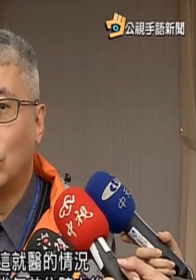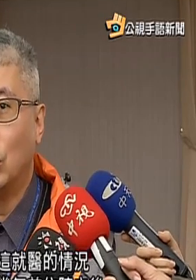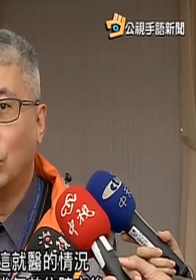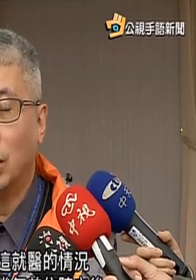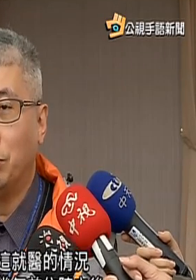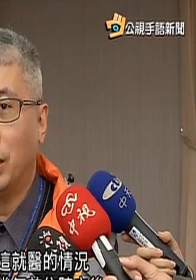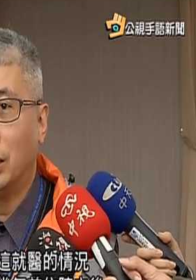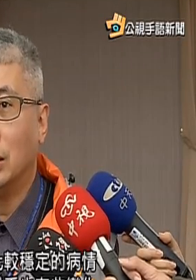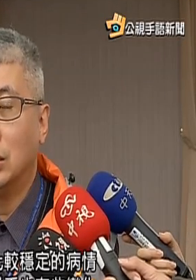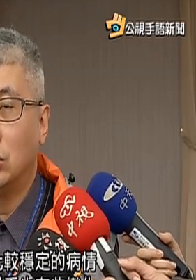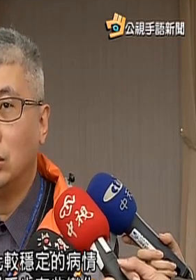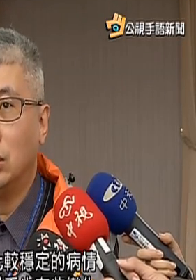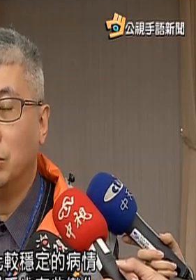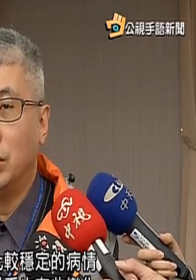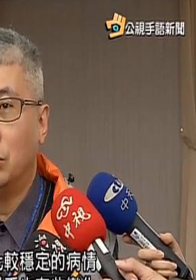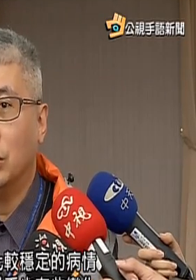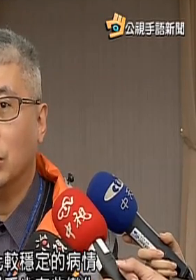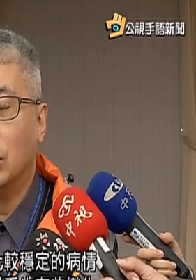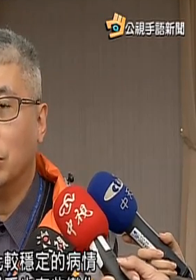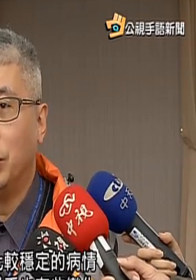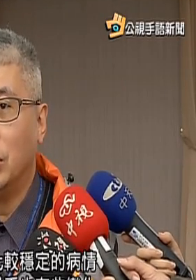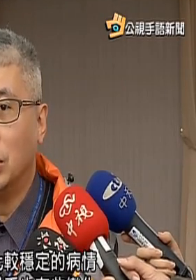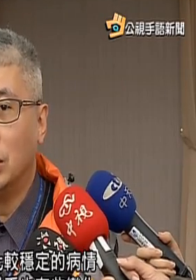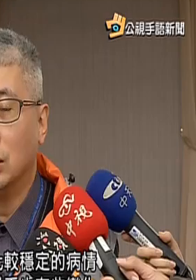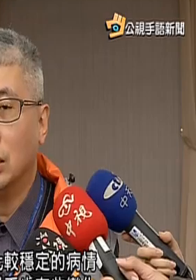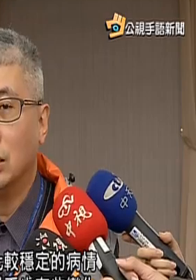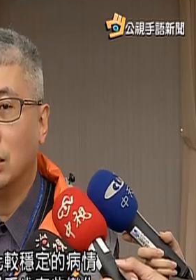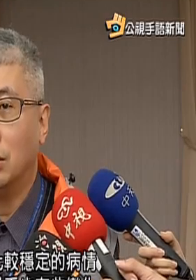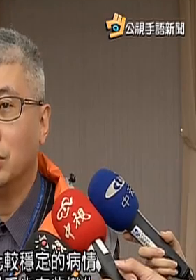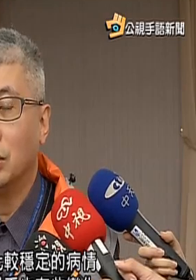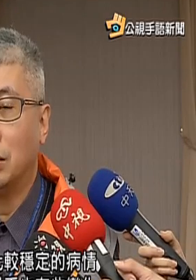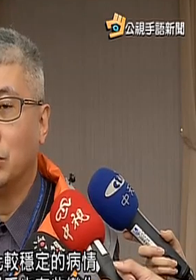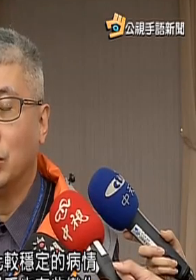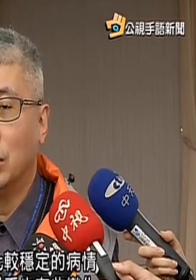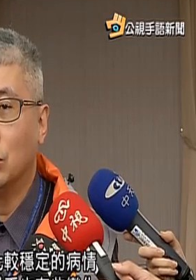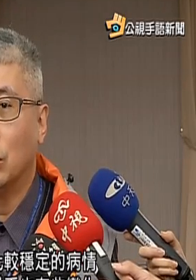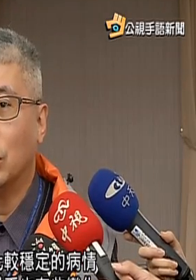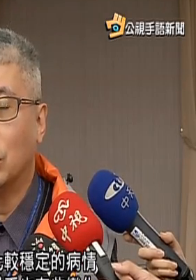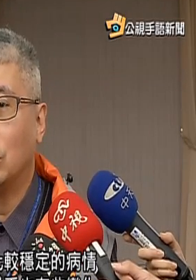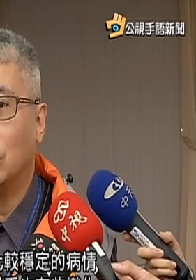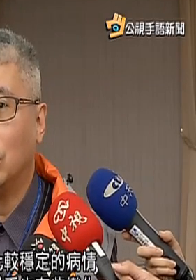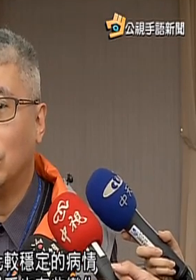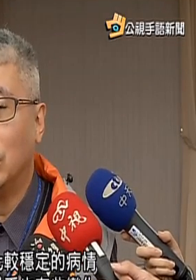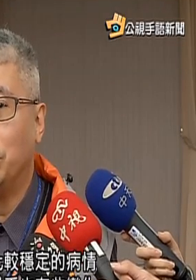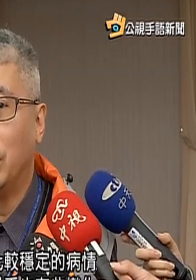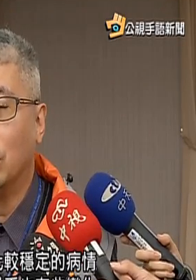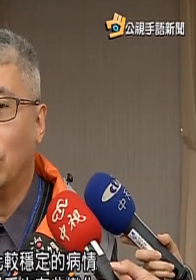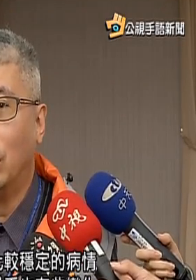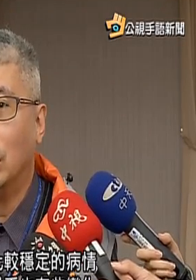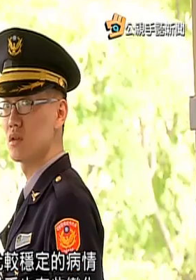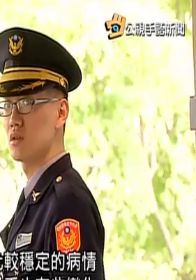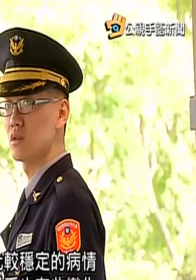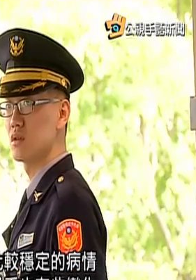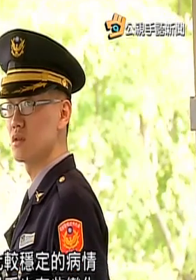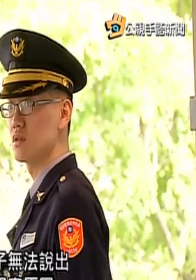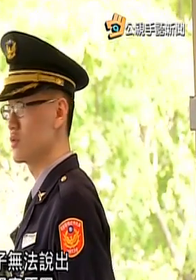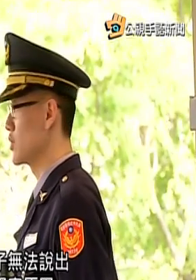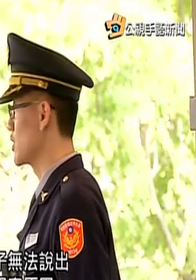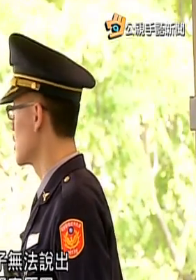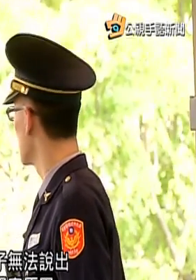之后，他本来是一个比较稳定的病情，好，那目前的状况似乎也有一些变化。 由于詹姓男子无法